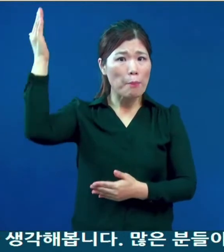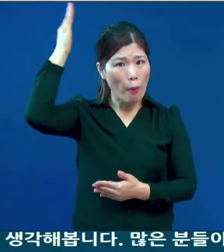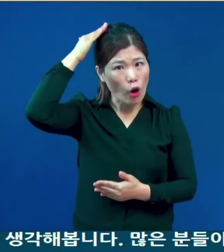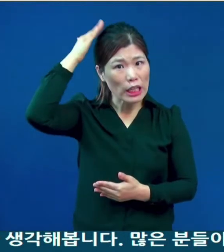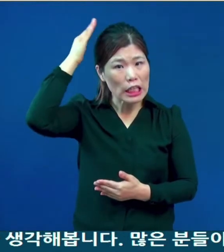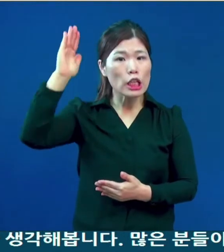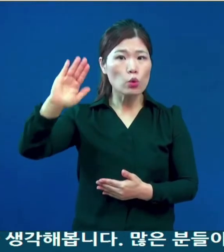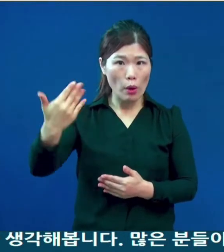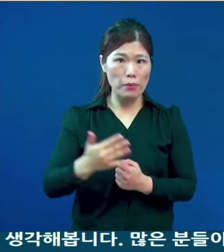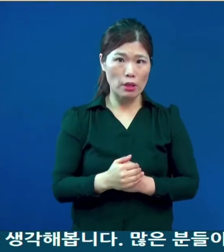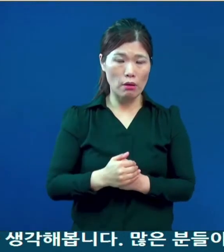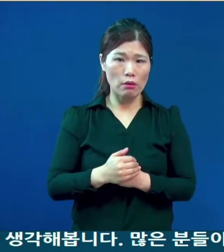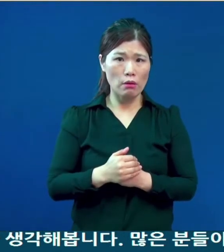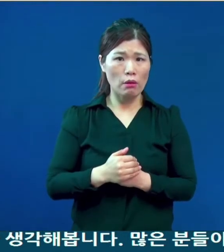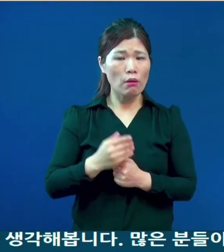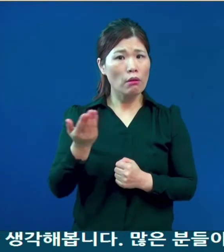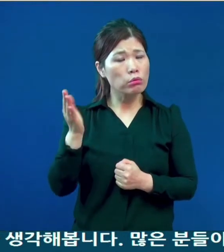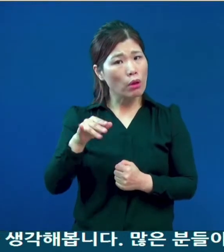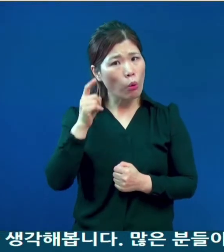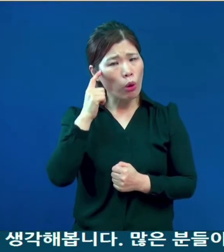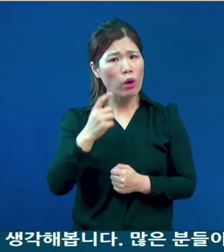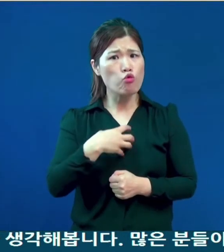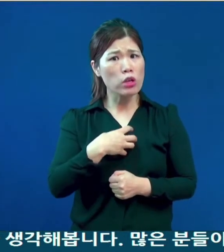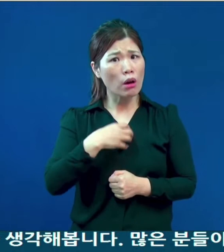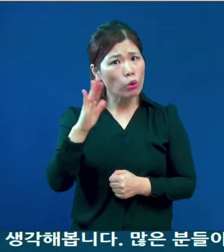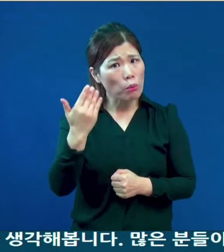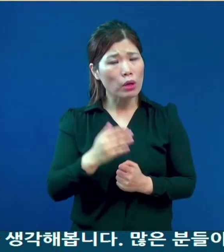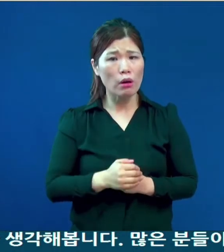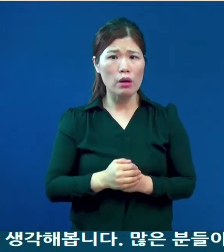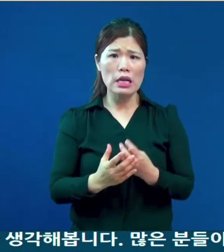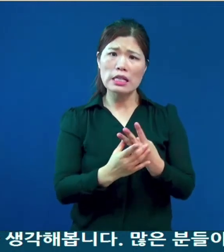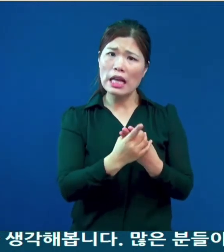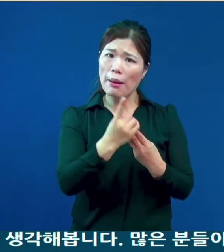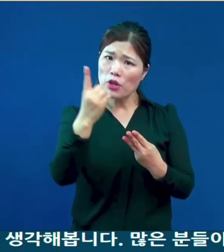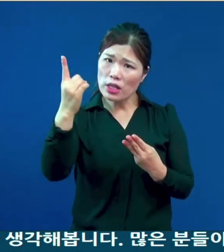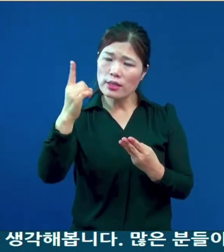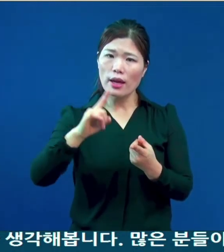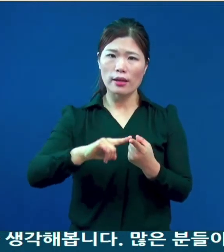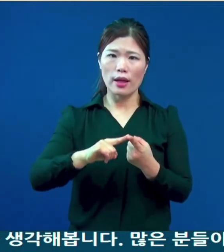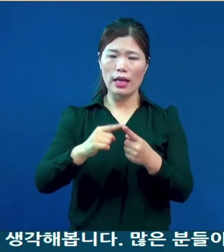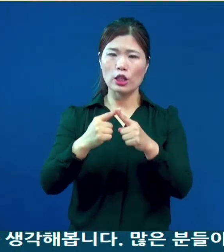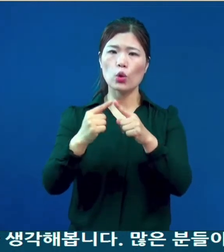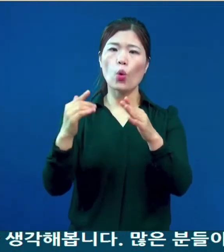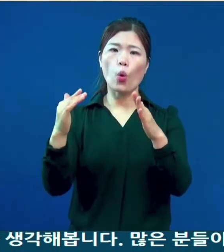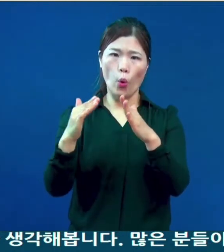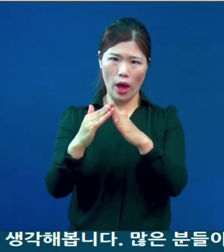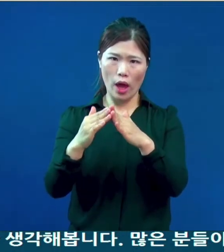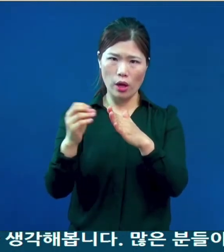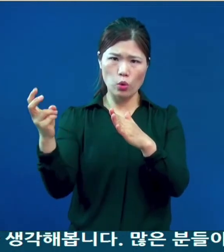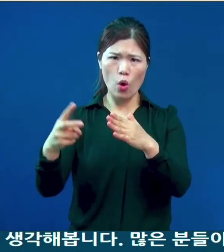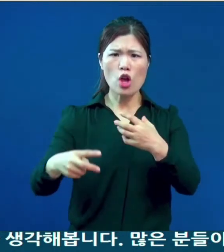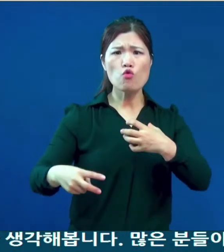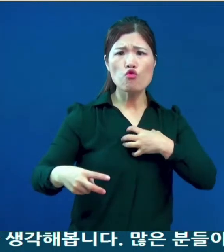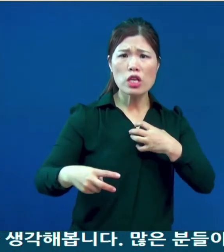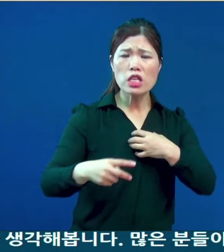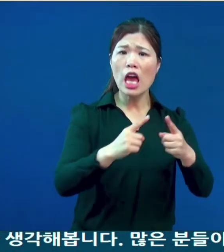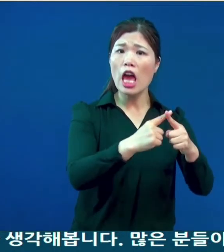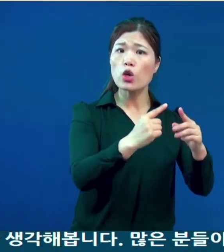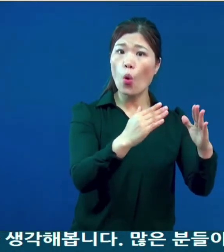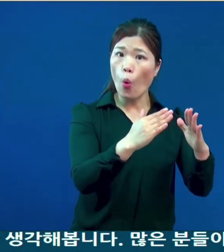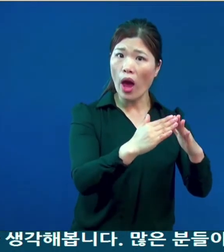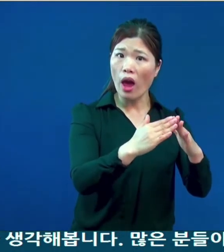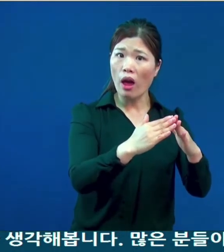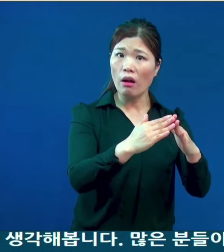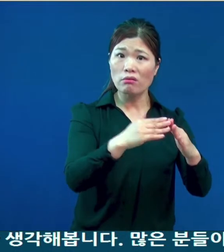왜 위기인가? 뭔가 삼위일체적인 그 삼위일체 하나님의 교회와 위기에 처한 교회가 여러분들 서로